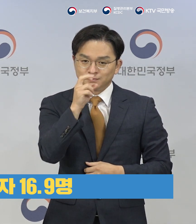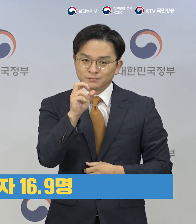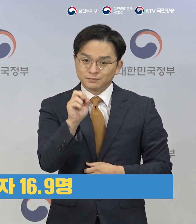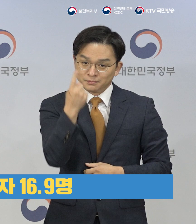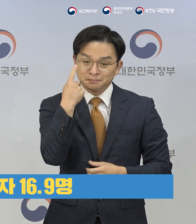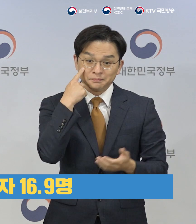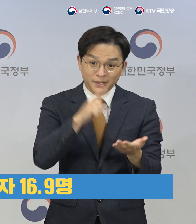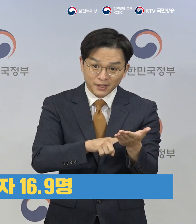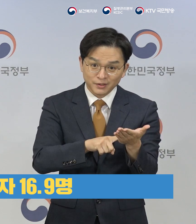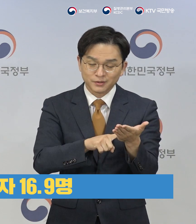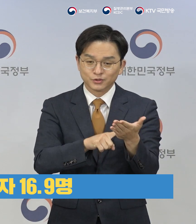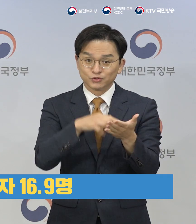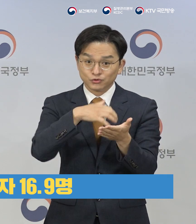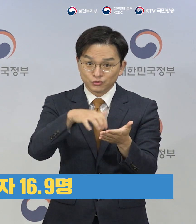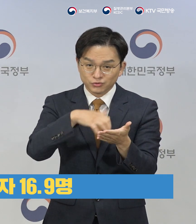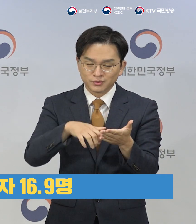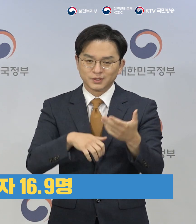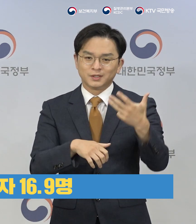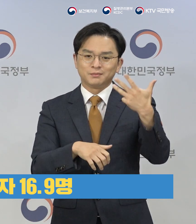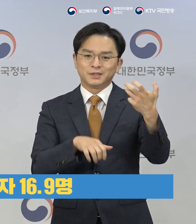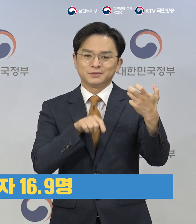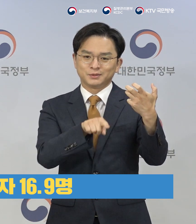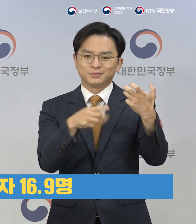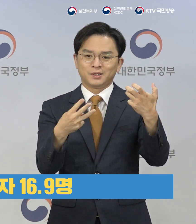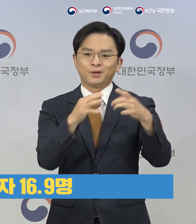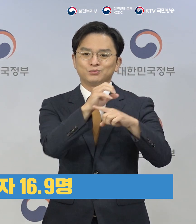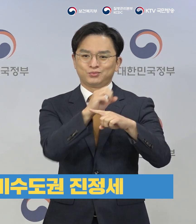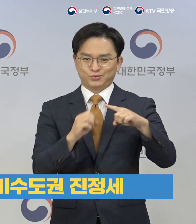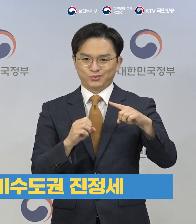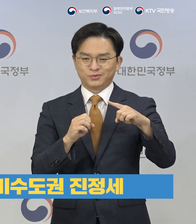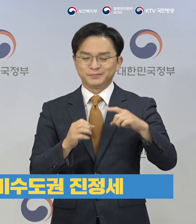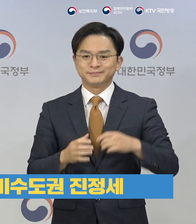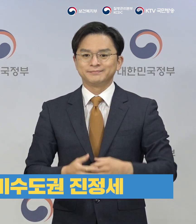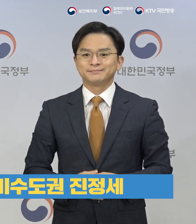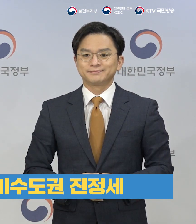관리 비율도 목표치인 80%를 넘었습니다.